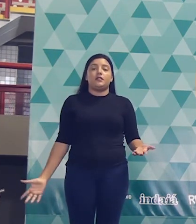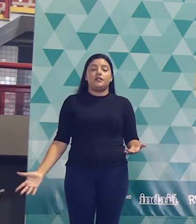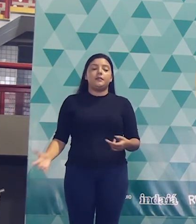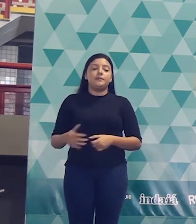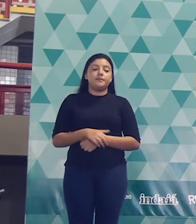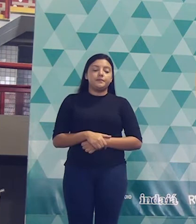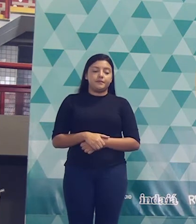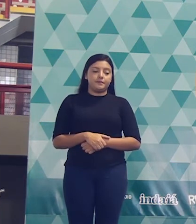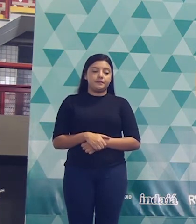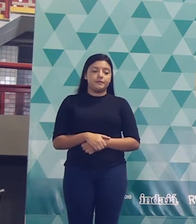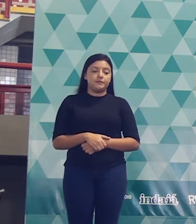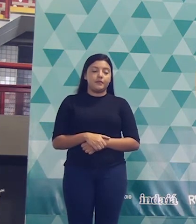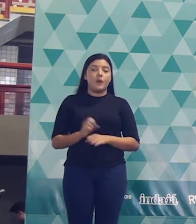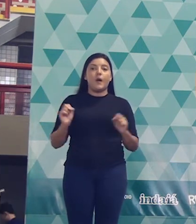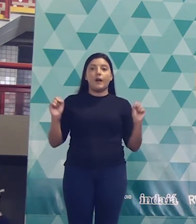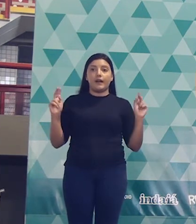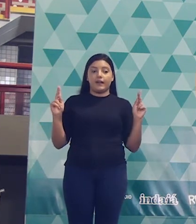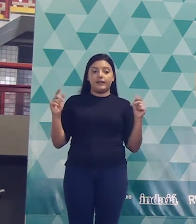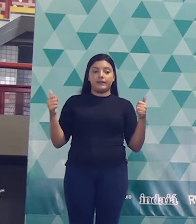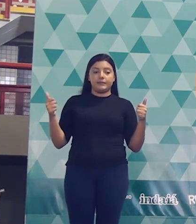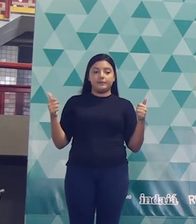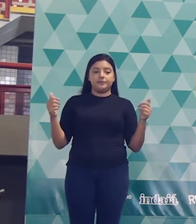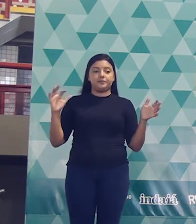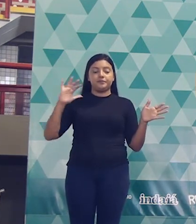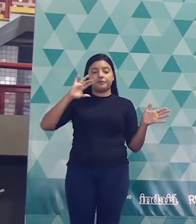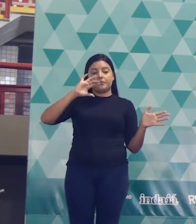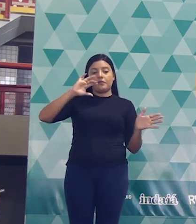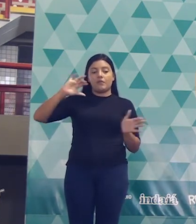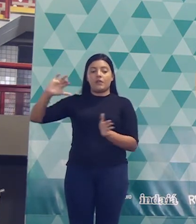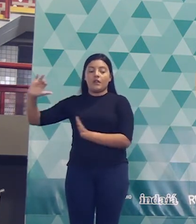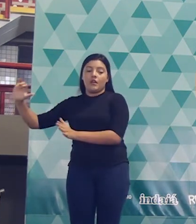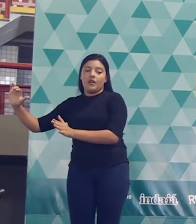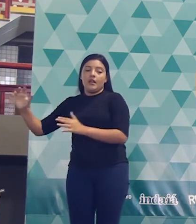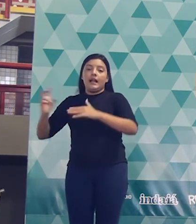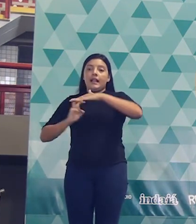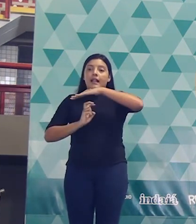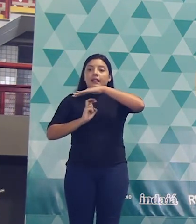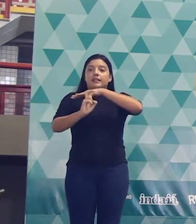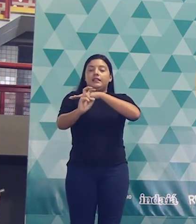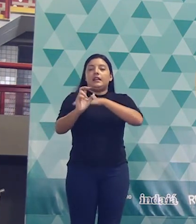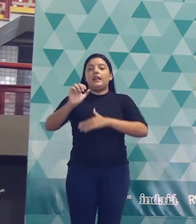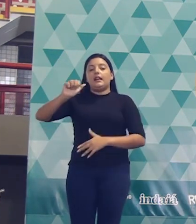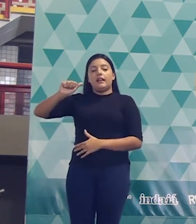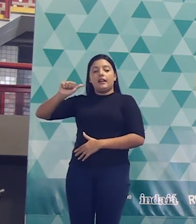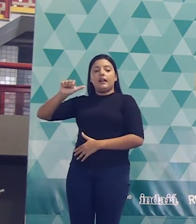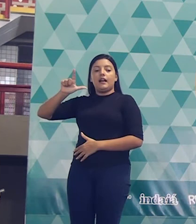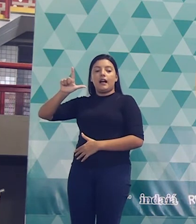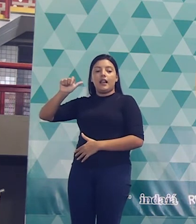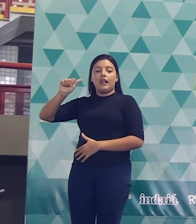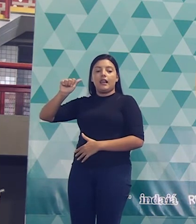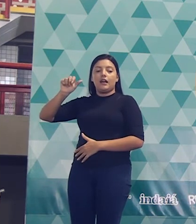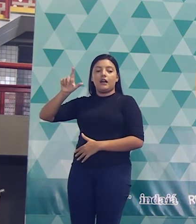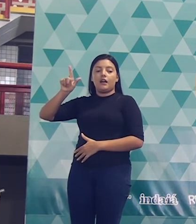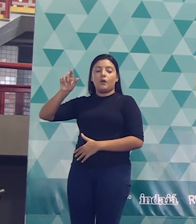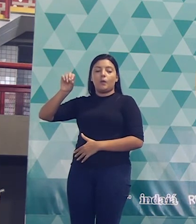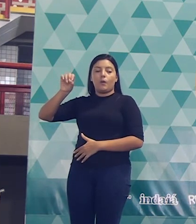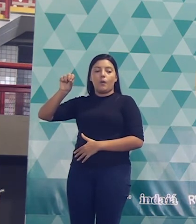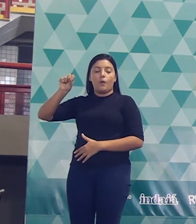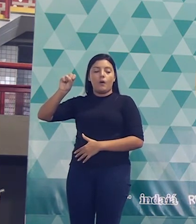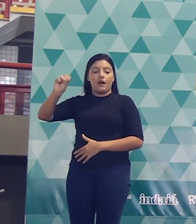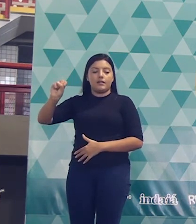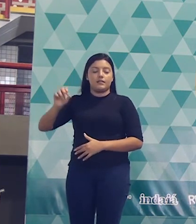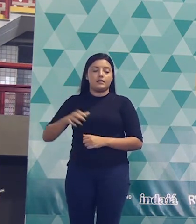mundo. Ok? Olha esse outro poema aqui, ó, Trem de Alagoas, Ascenso Ferreira. Aqui nós